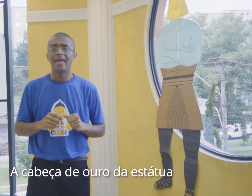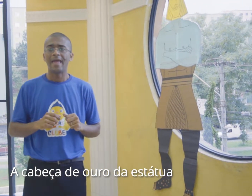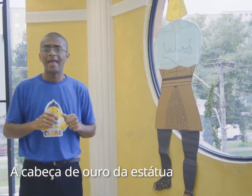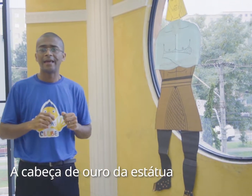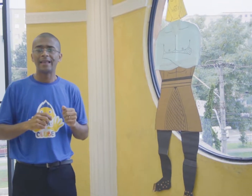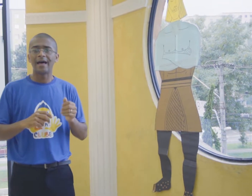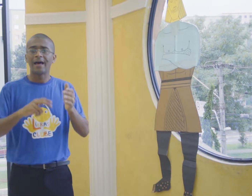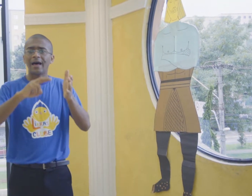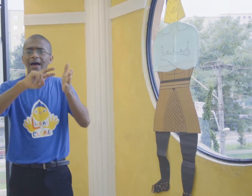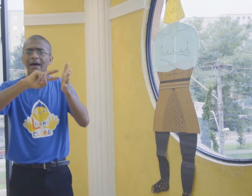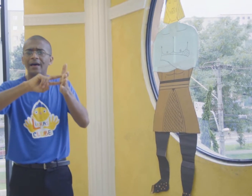ela